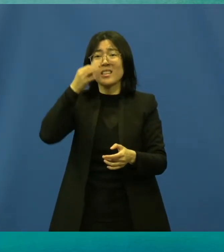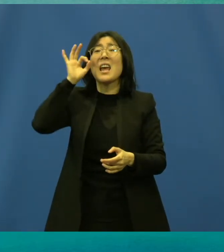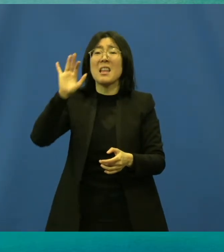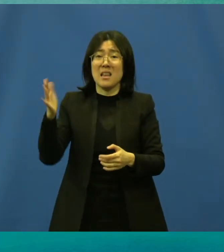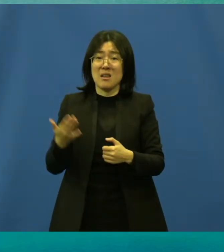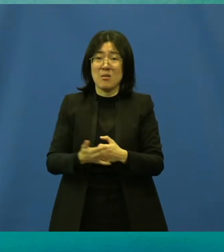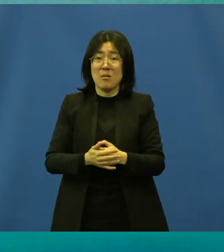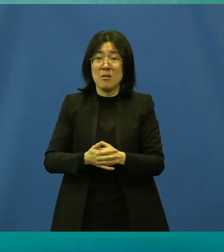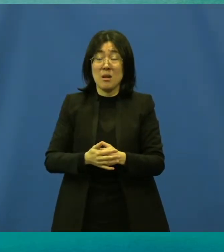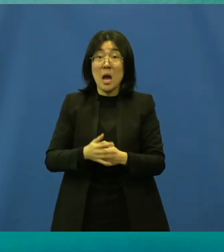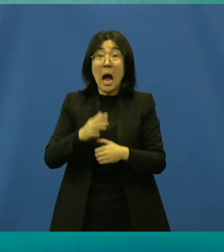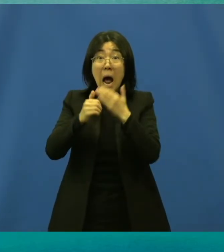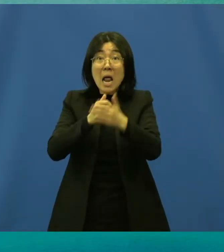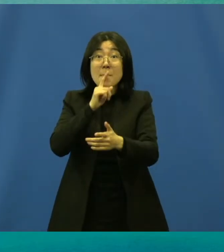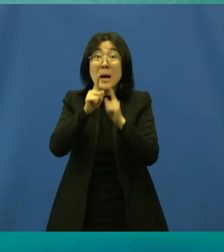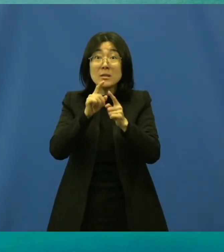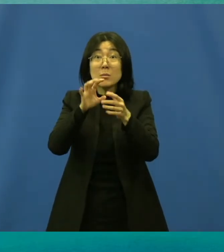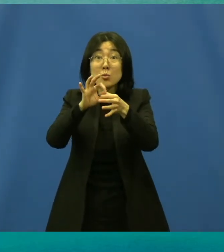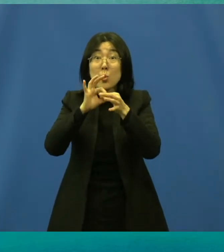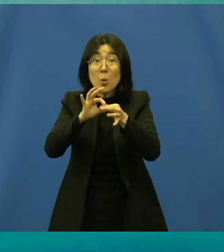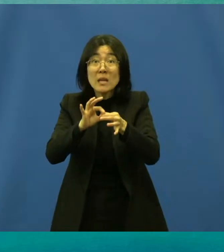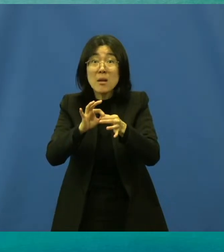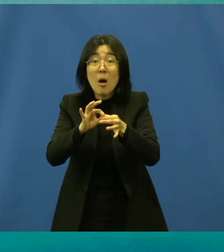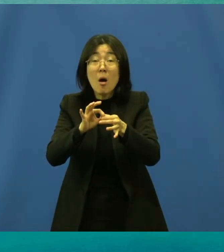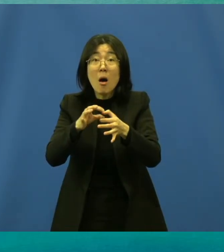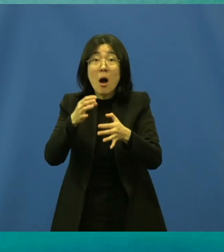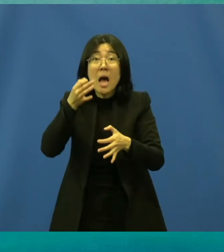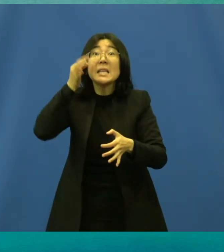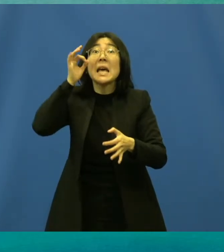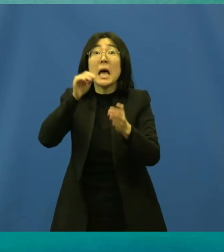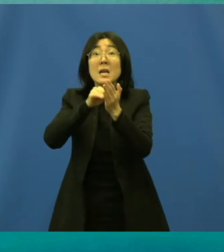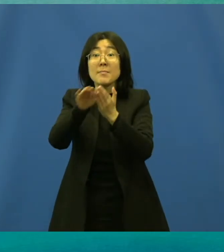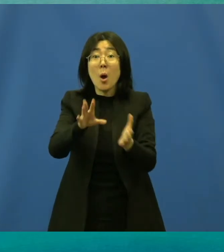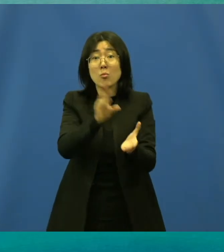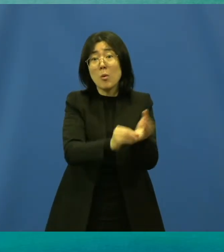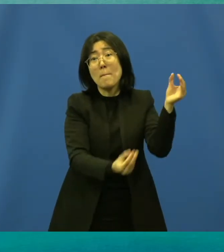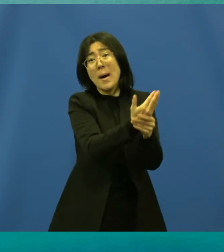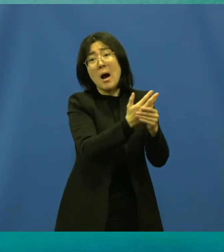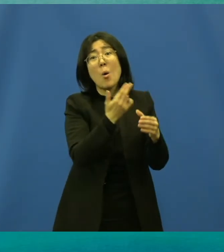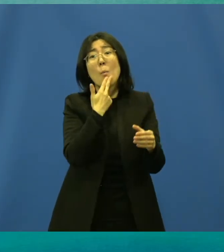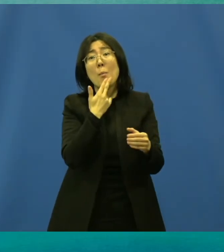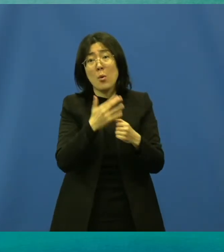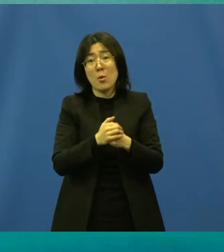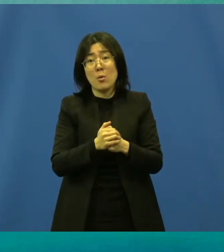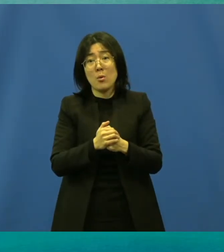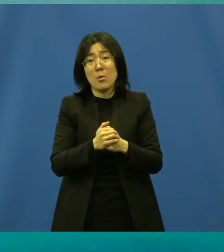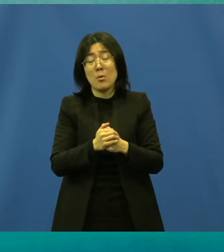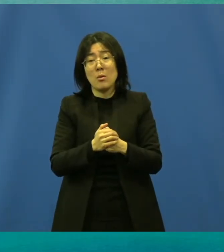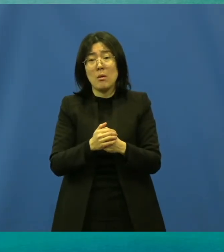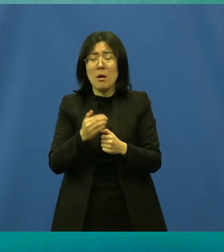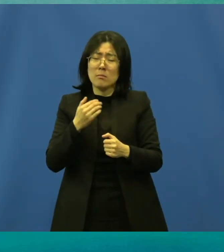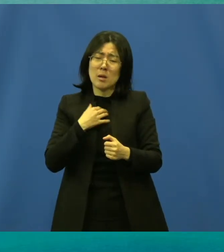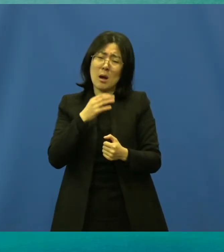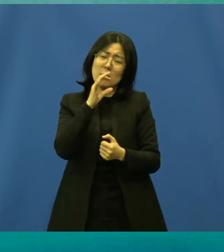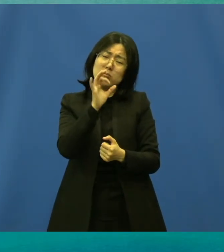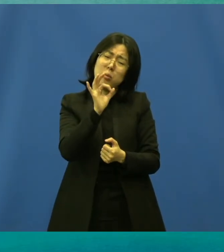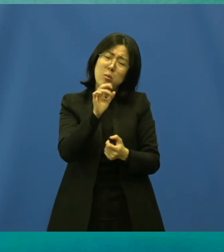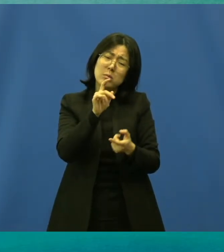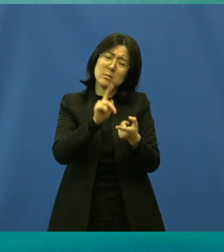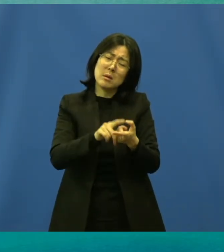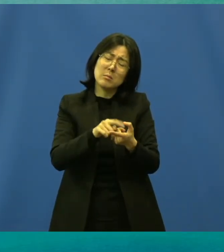재정의 문제가 계속 내 삶에 일어난다. 재정이 자꾸 어려워진다. 압박감이